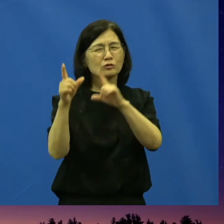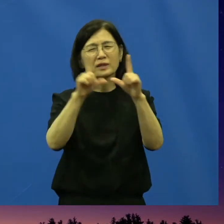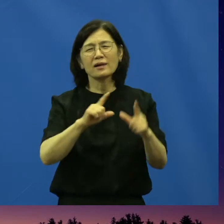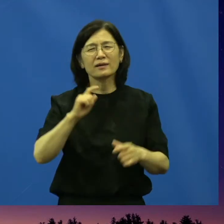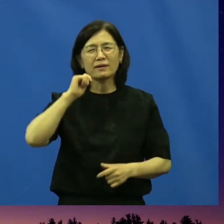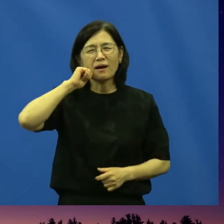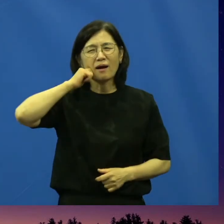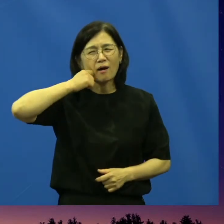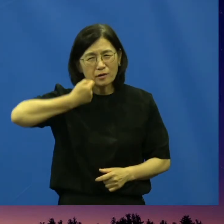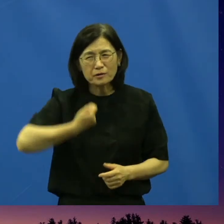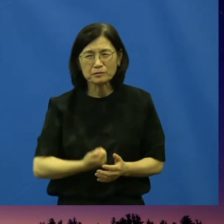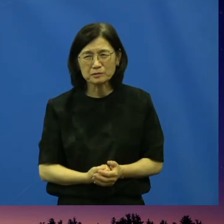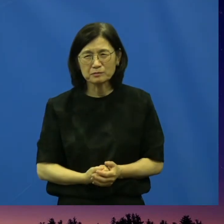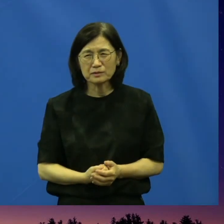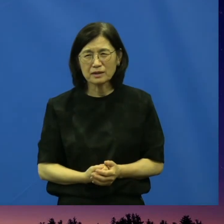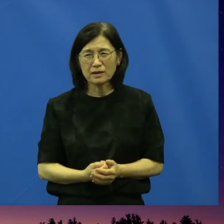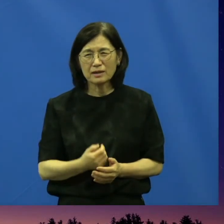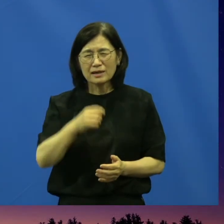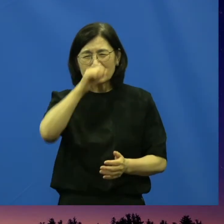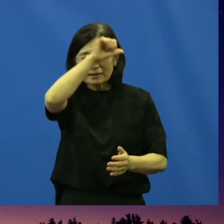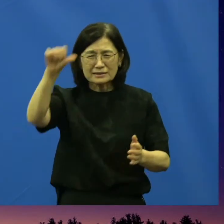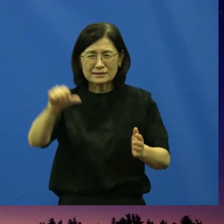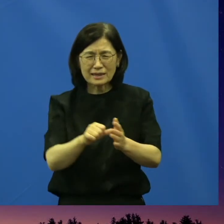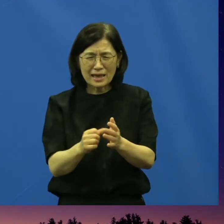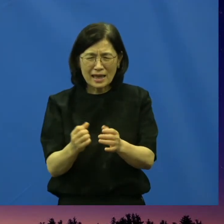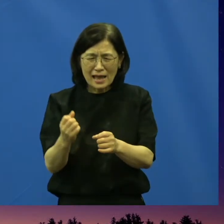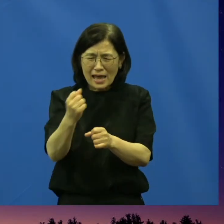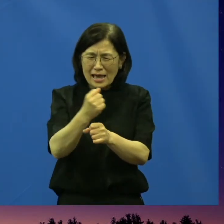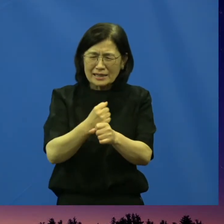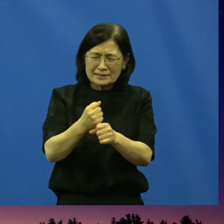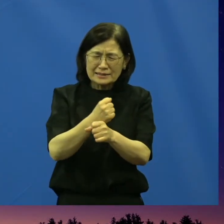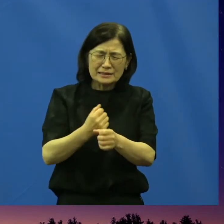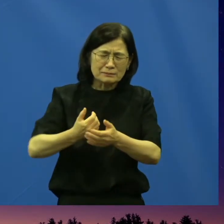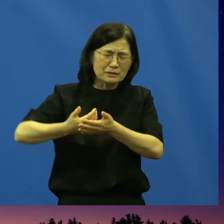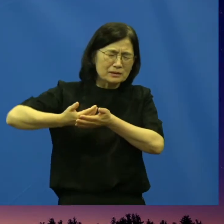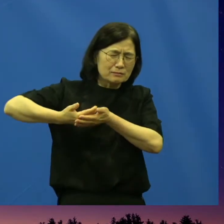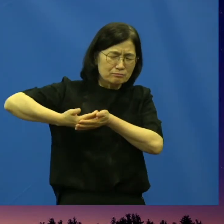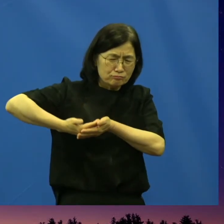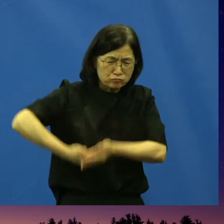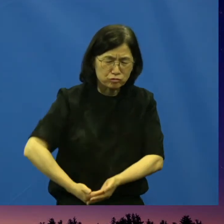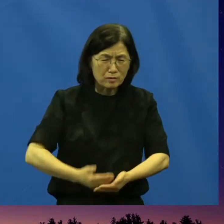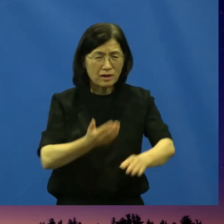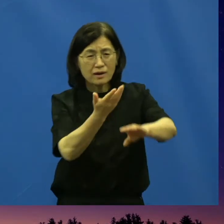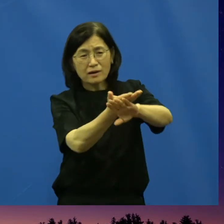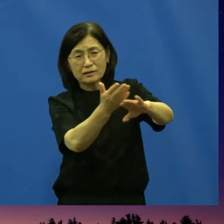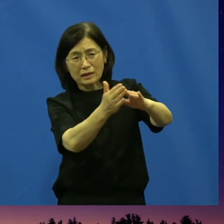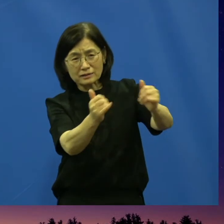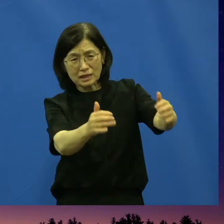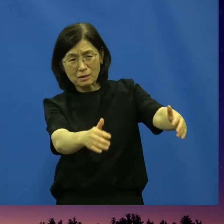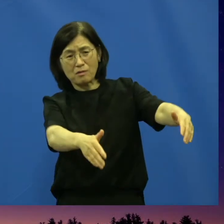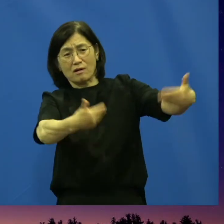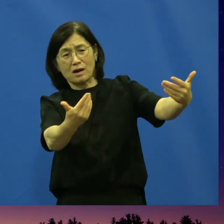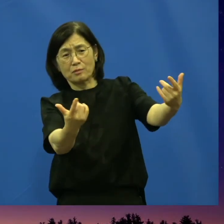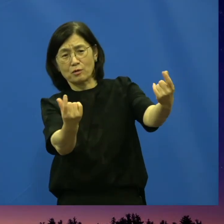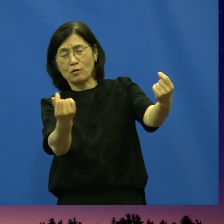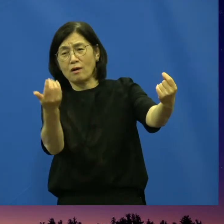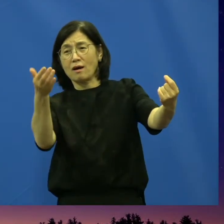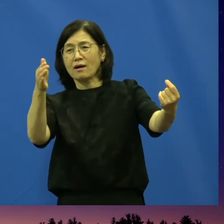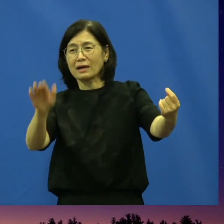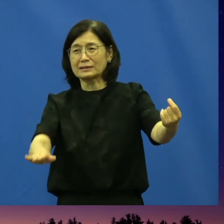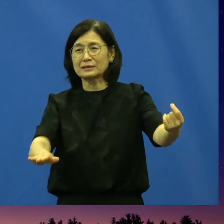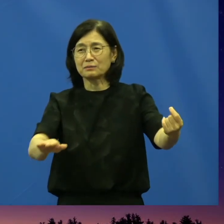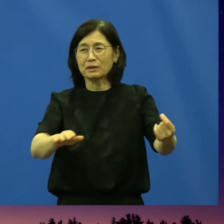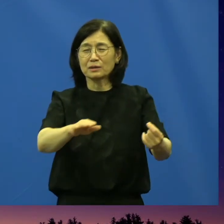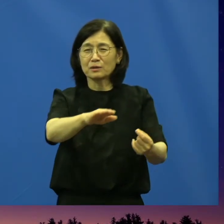우리의 인생의 짐들이 얼마나 무거운가요, 여러분. 남의 짐은 좀 가볍게 보일지 모르지만 실제로 우리의